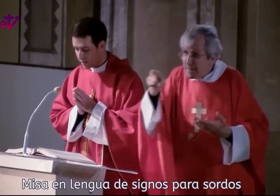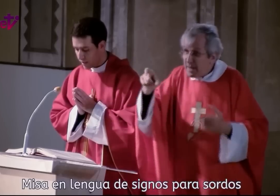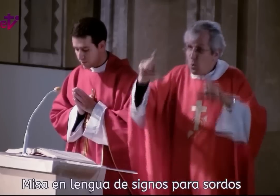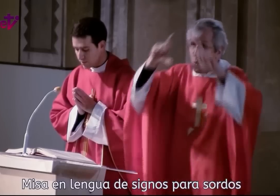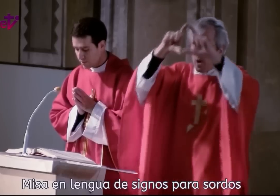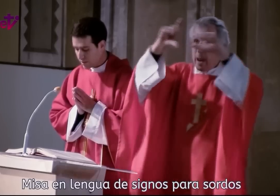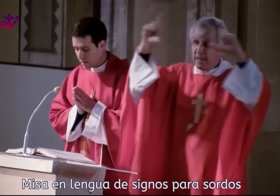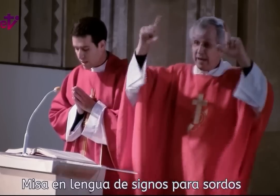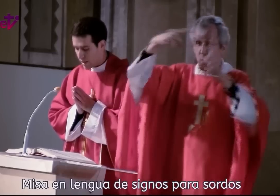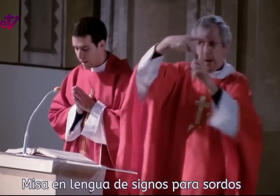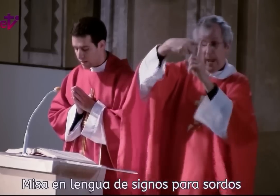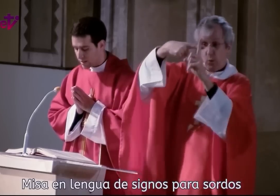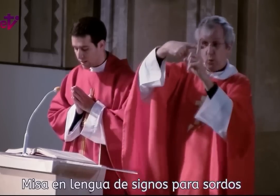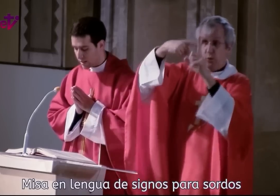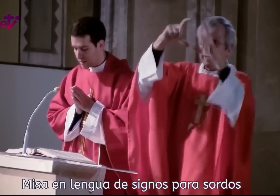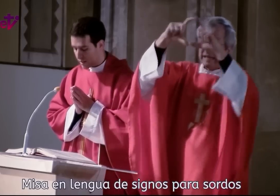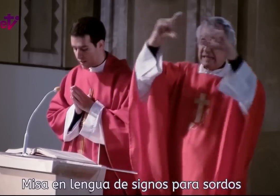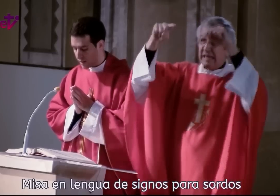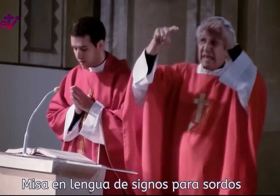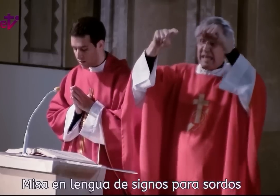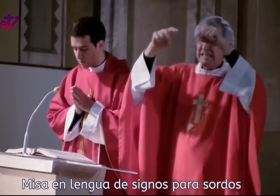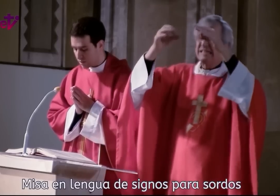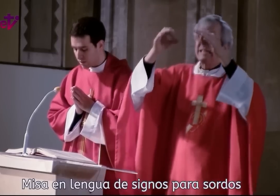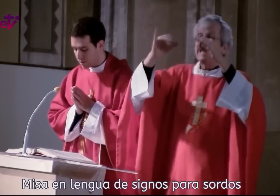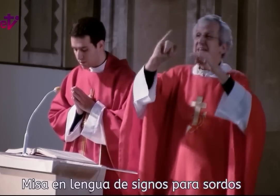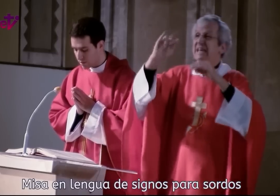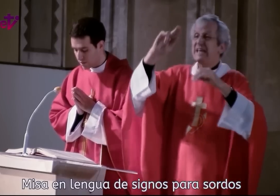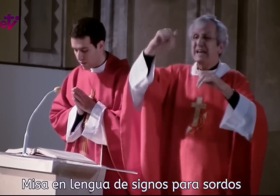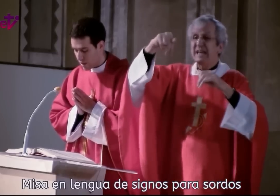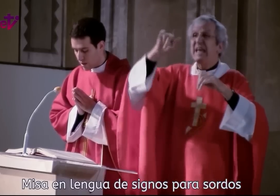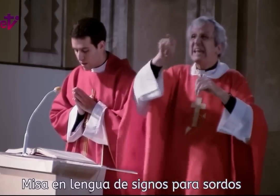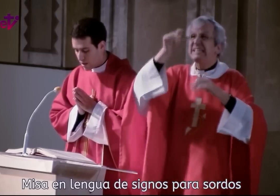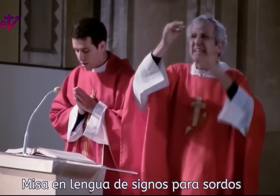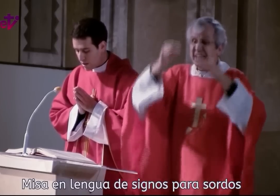él un letrero: «Este es el rey de los judíos».